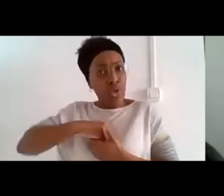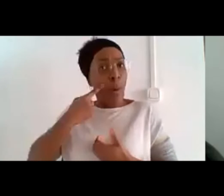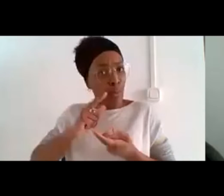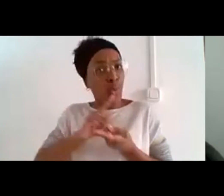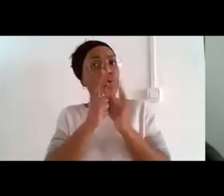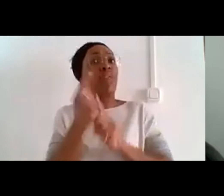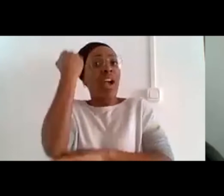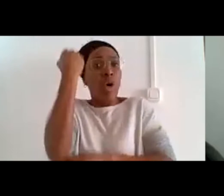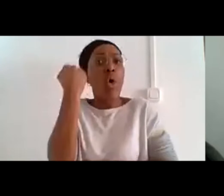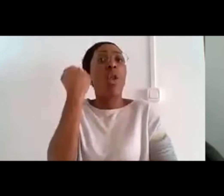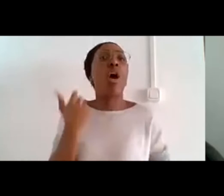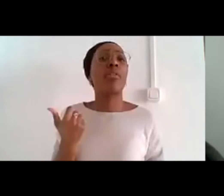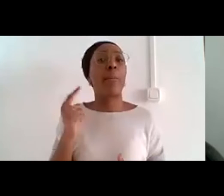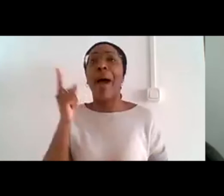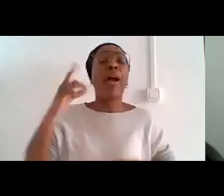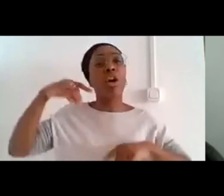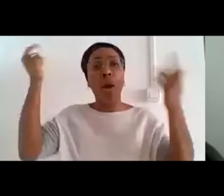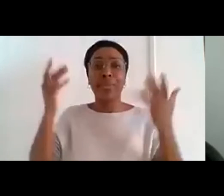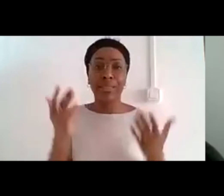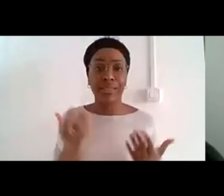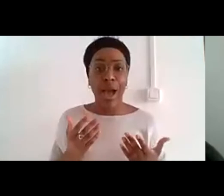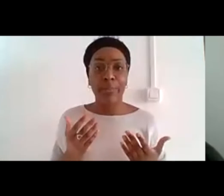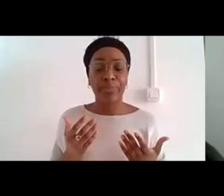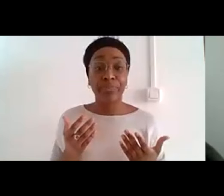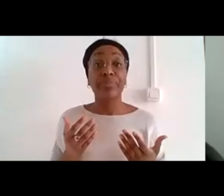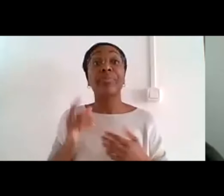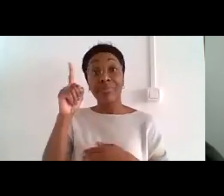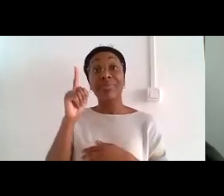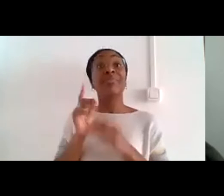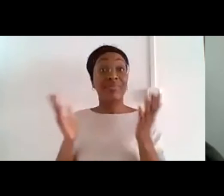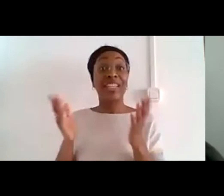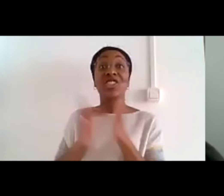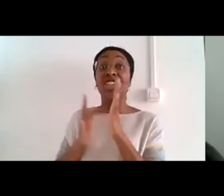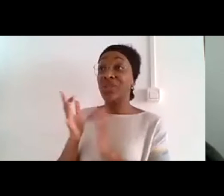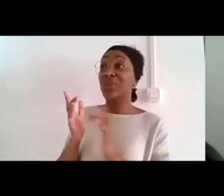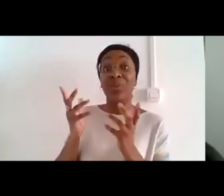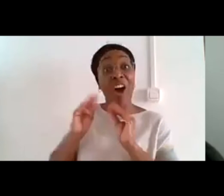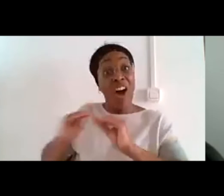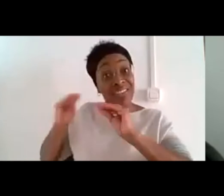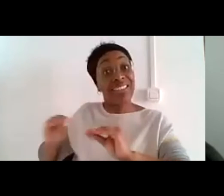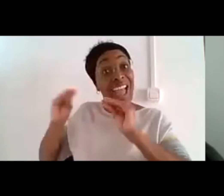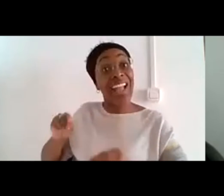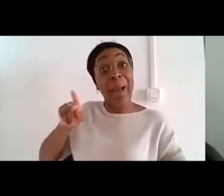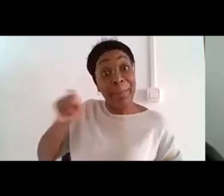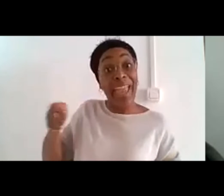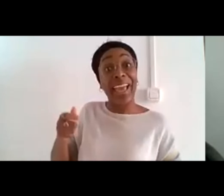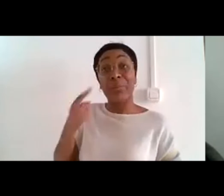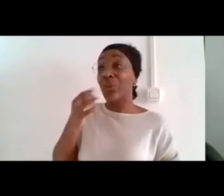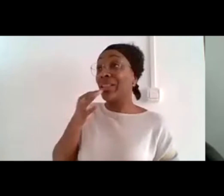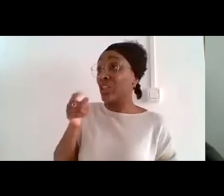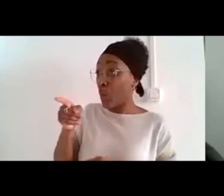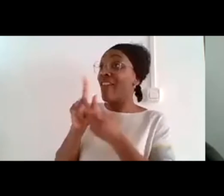est la pierre angulaire. Mais toi, je vais t'apprendre à devenir aussi, à être un roc, à être une pierre dans